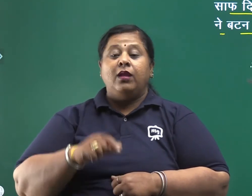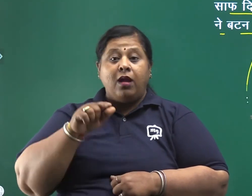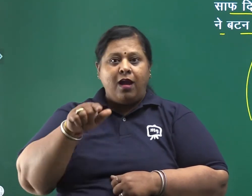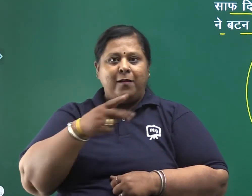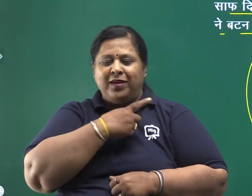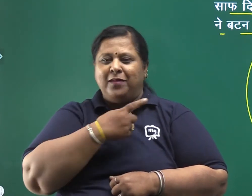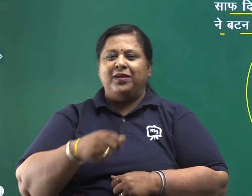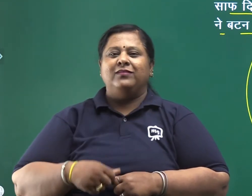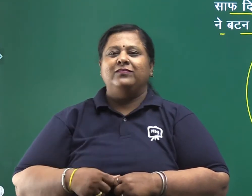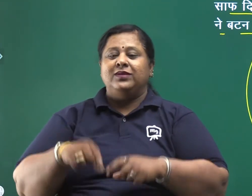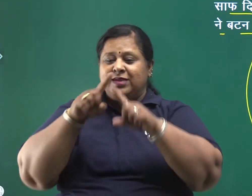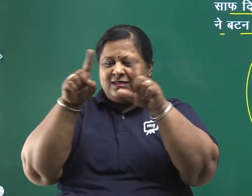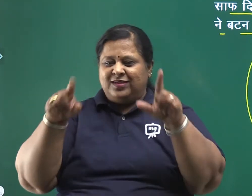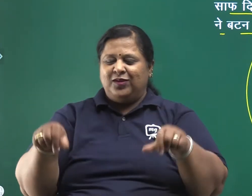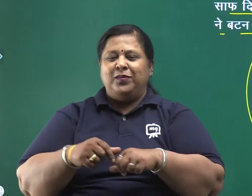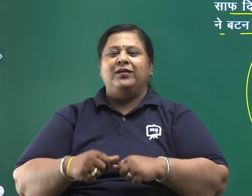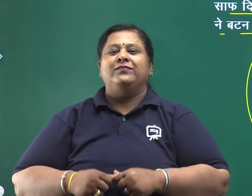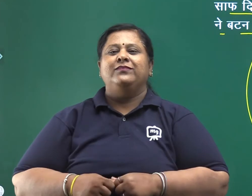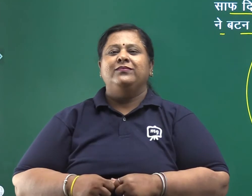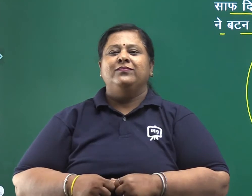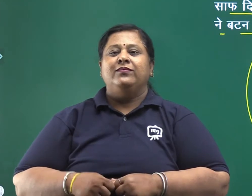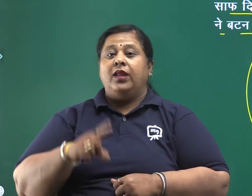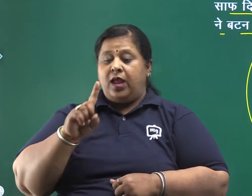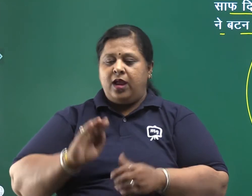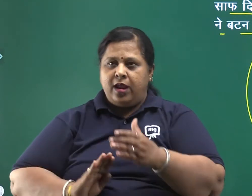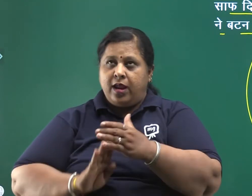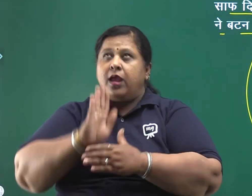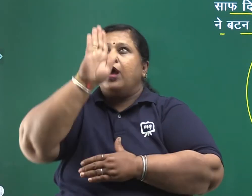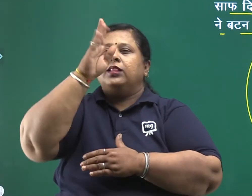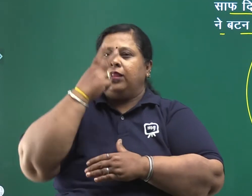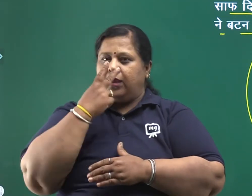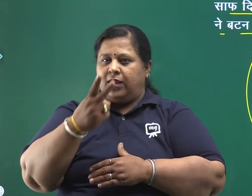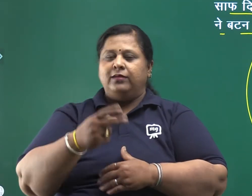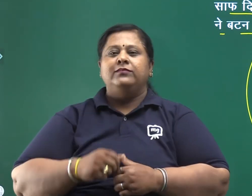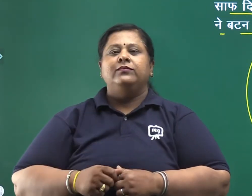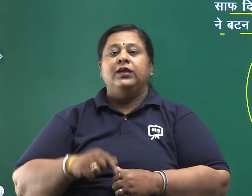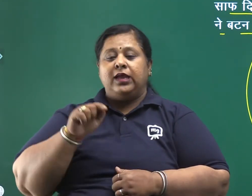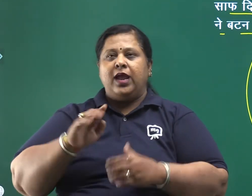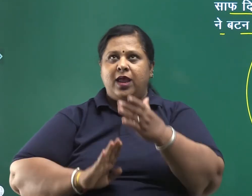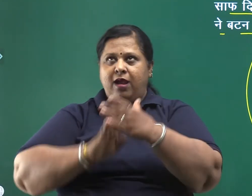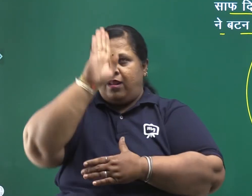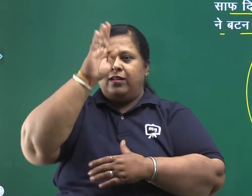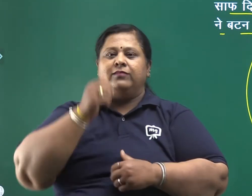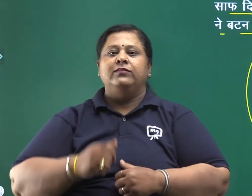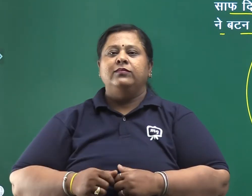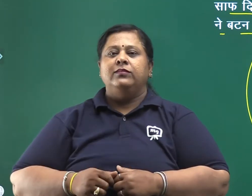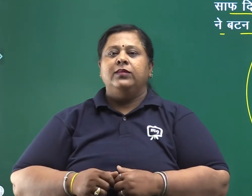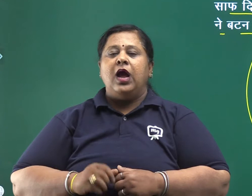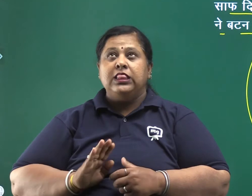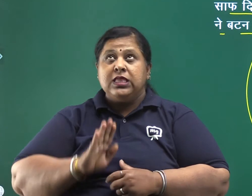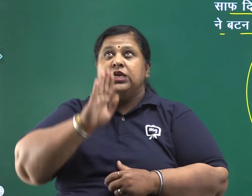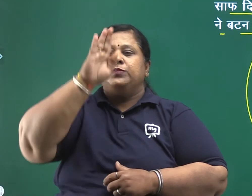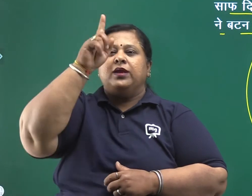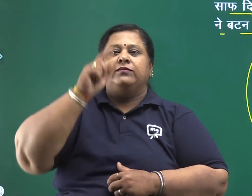आप यहाँ पर इस चित्र में एक यान देख रहे हैं। यह यान अंतरिक्ष